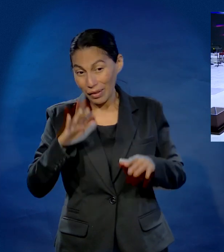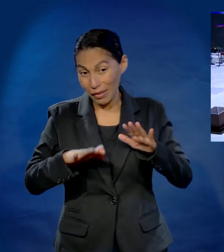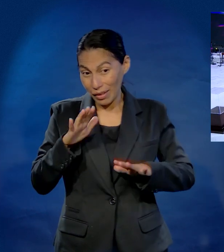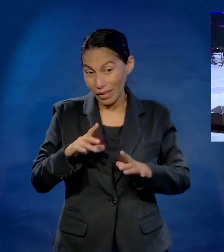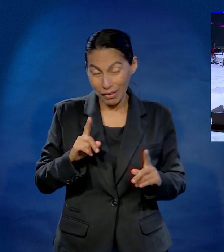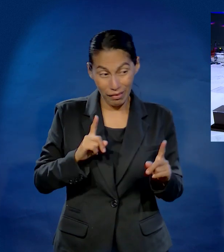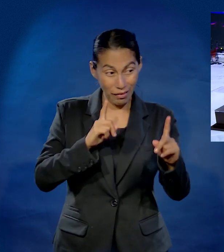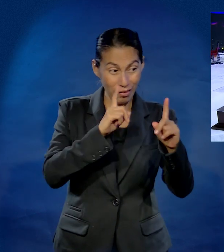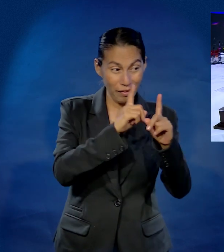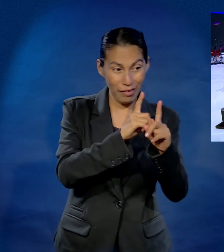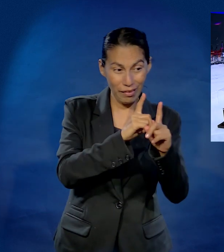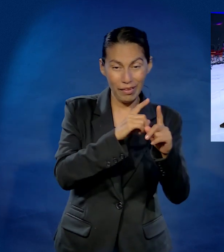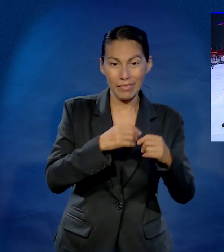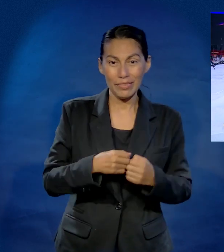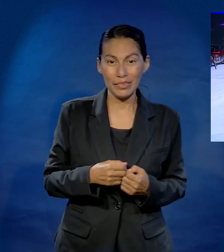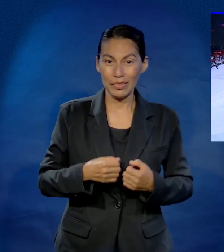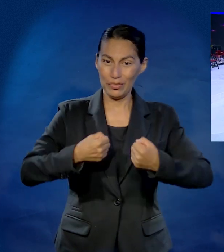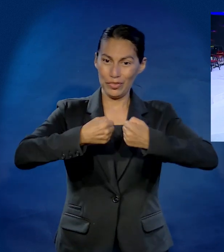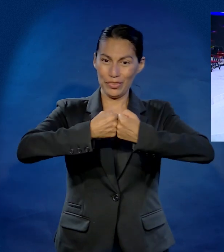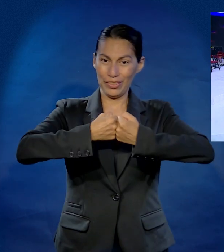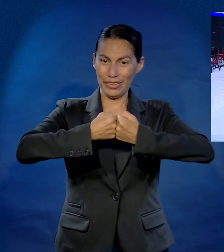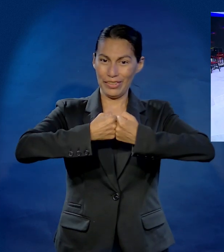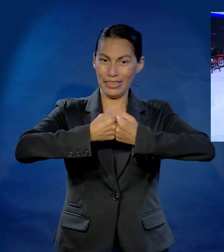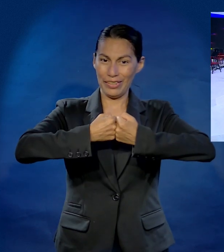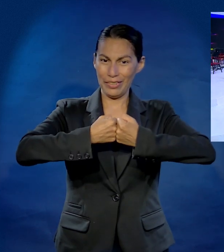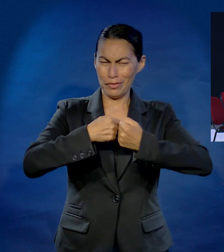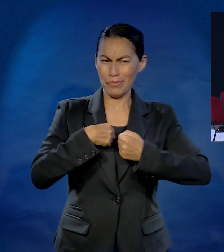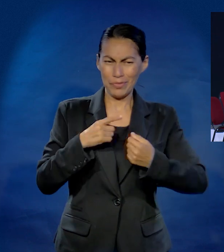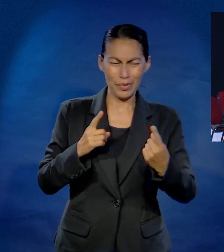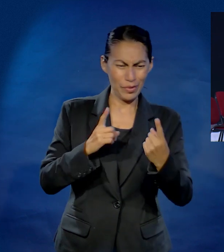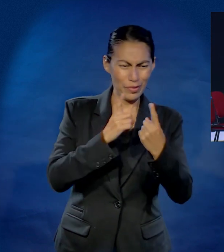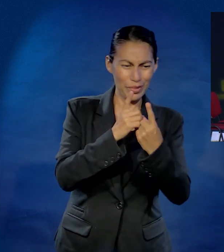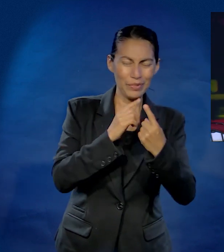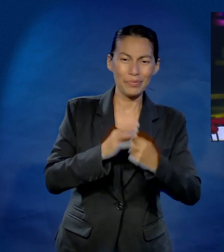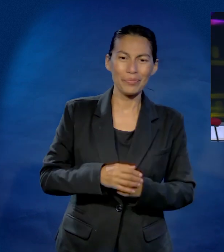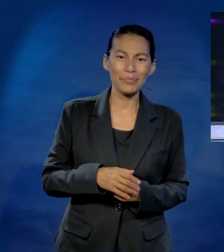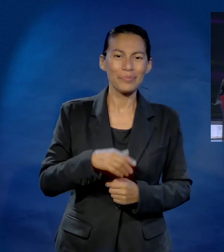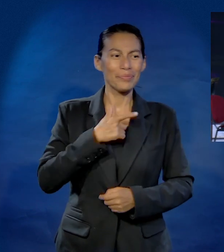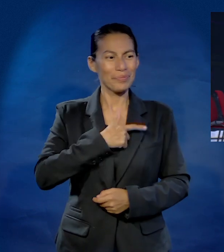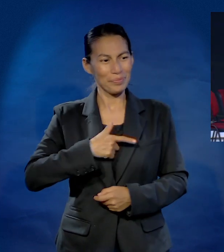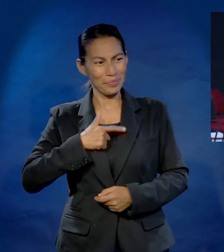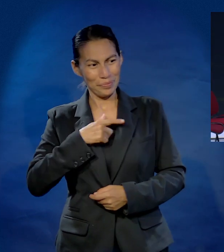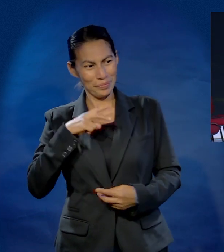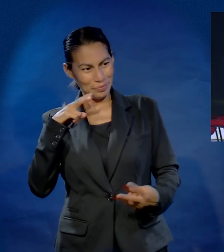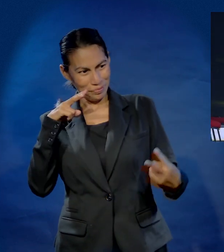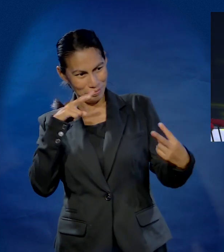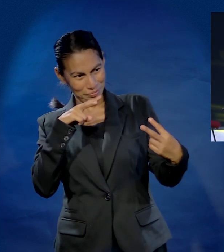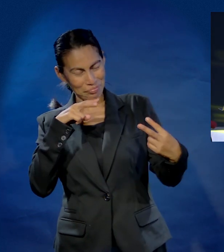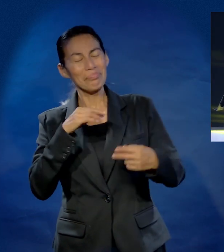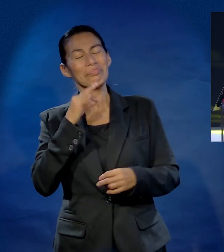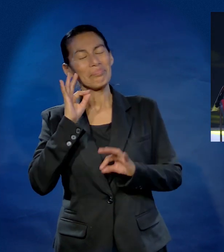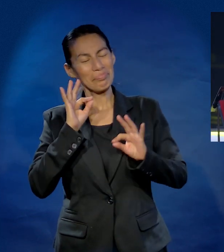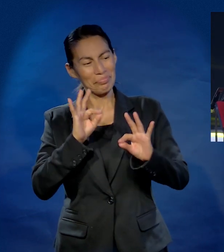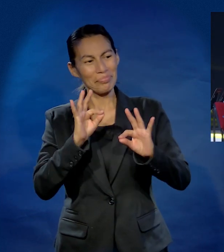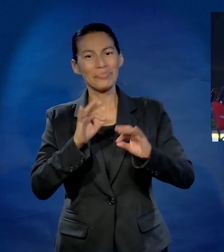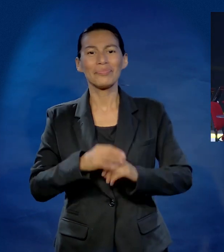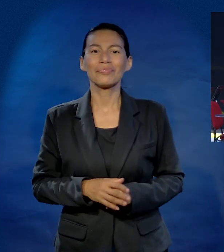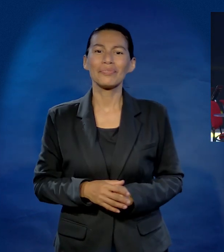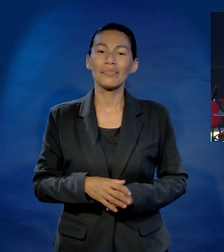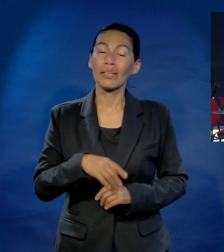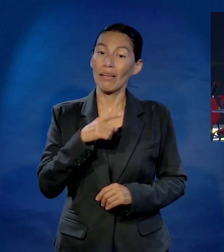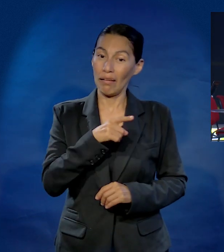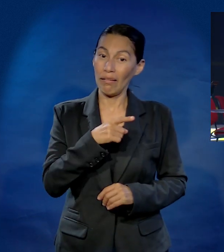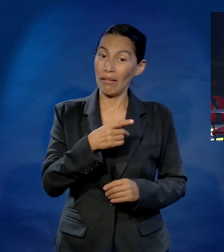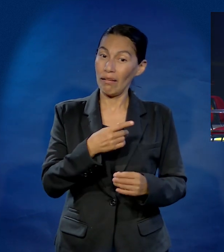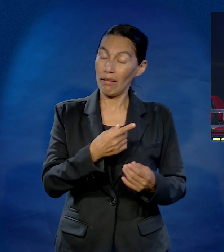yo recuerdo esa historia? Y cuando lo veo y me lo topo por una frontera de este país, yo le digo, hey, jovenazo,